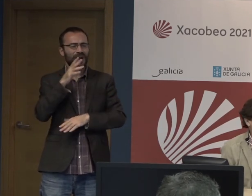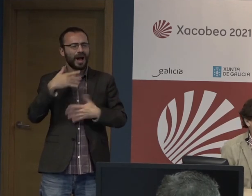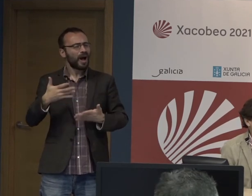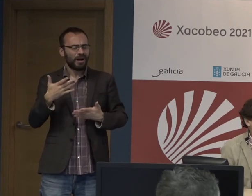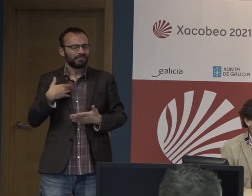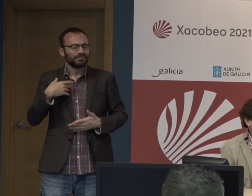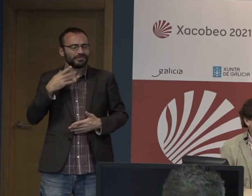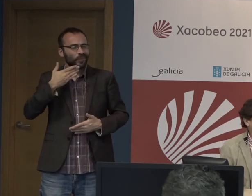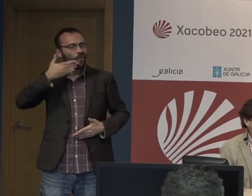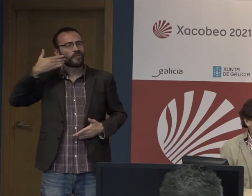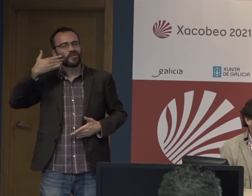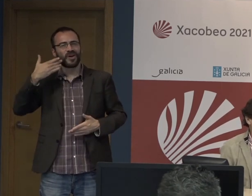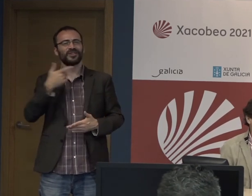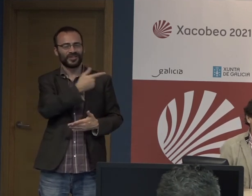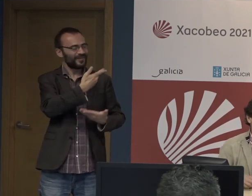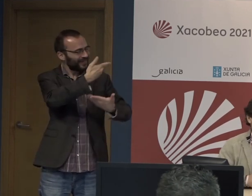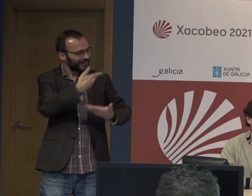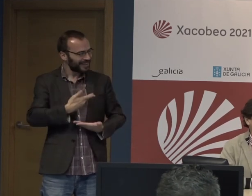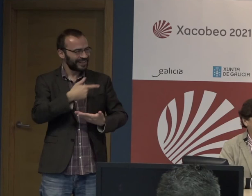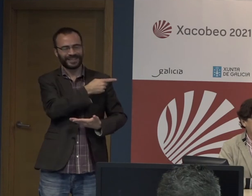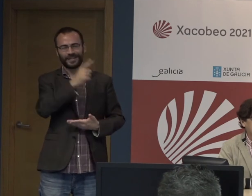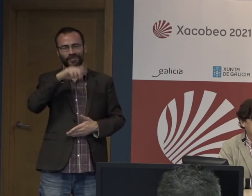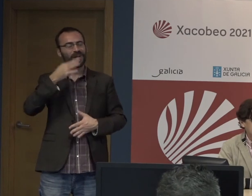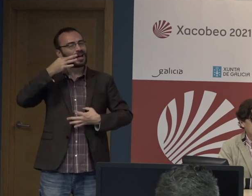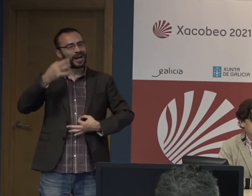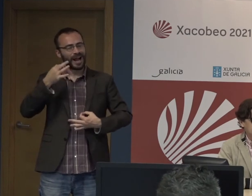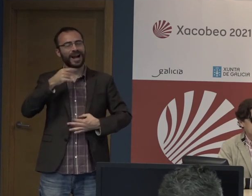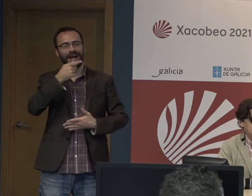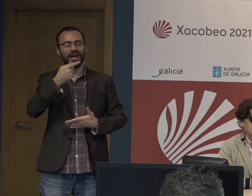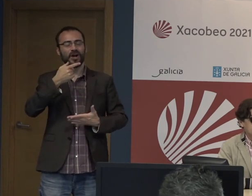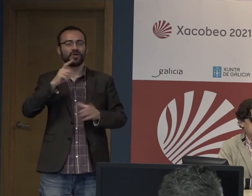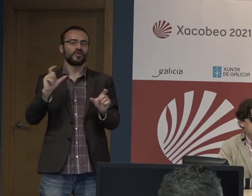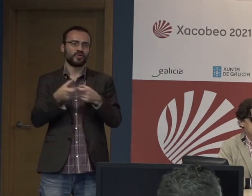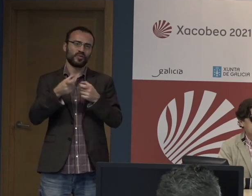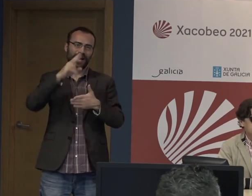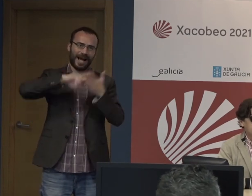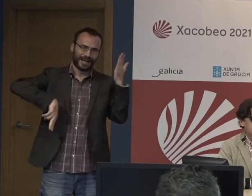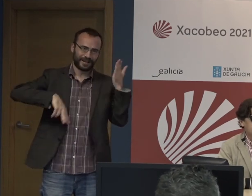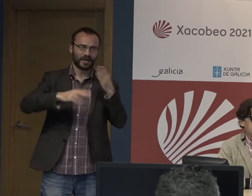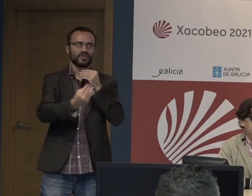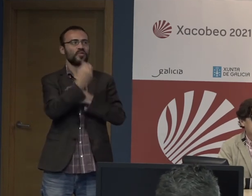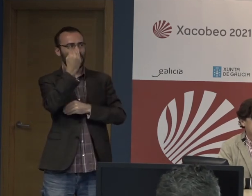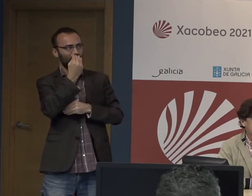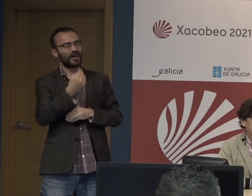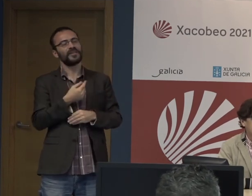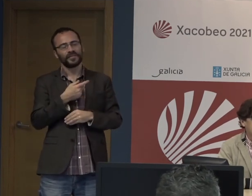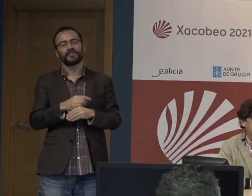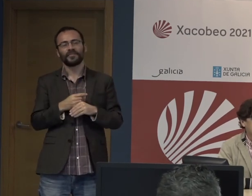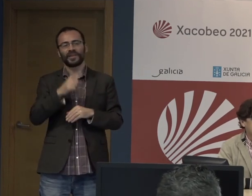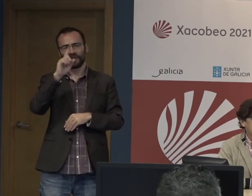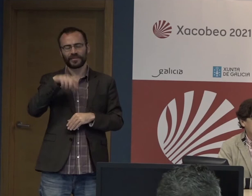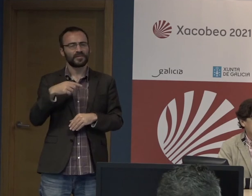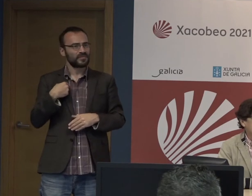honrados de haber contado con tu presencia, que representa la presencia de quien nos ha subvencionado, de la Junta de Galicia y